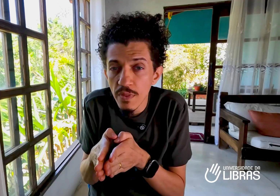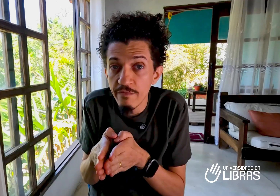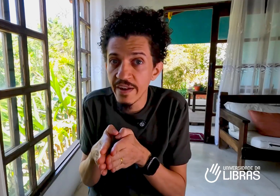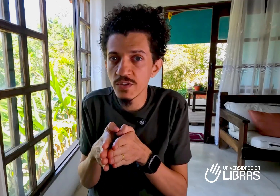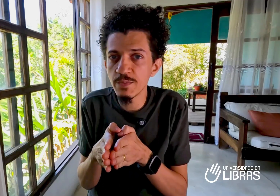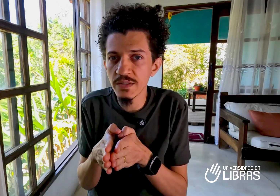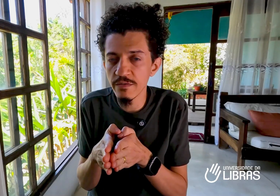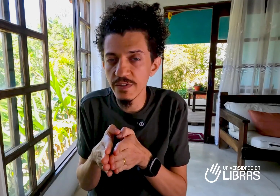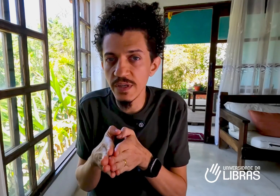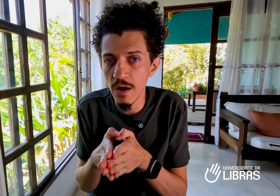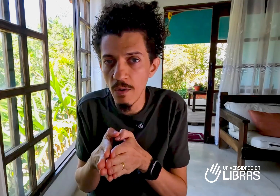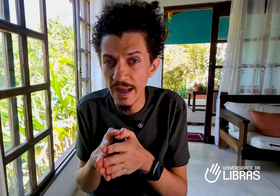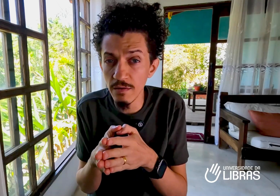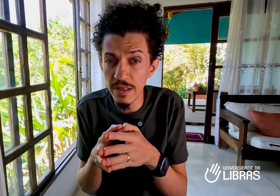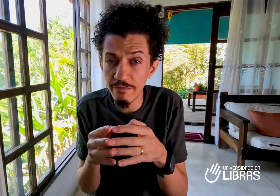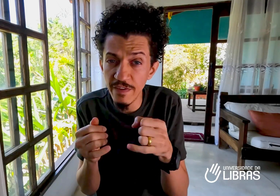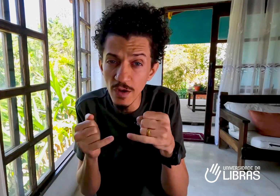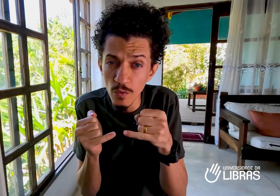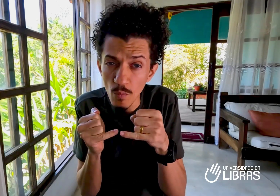vem nessa expressão facial. Aquilo que é fino